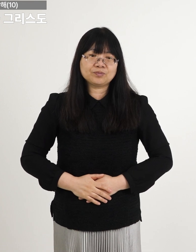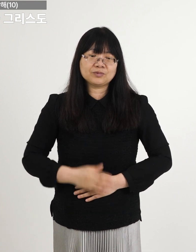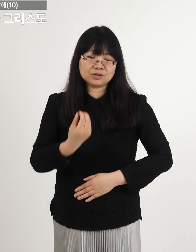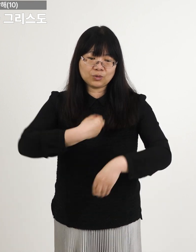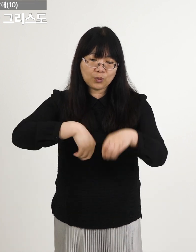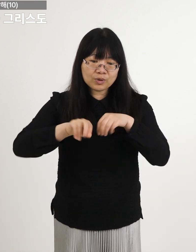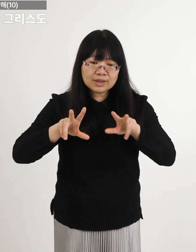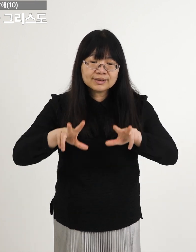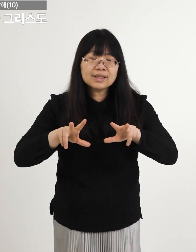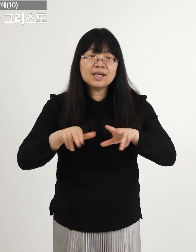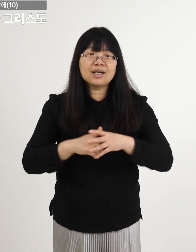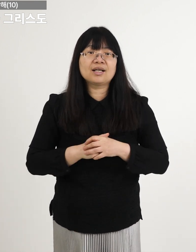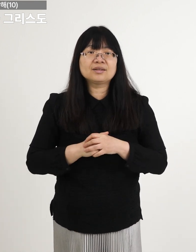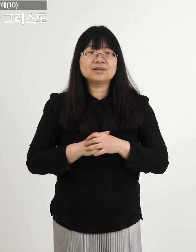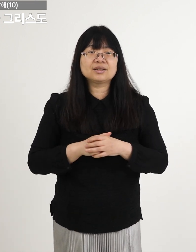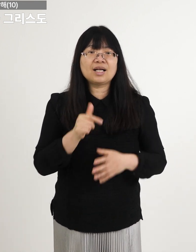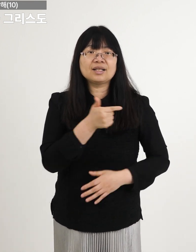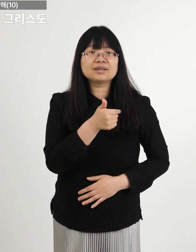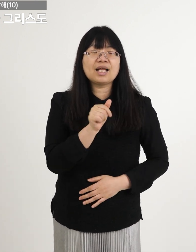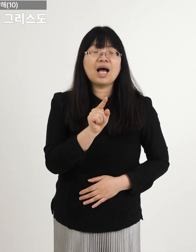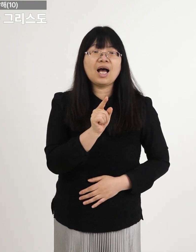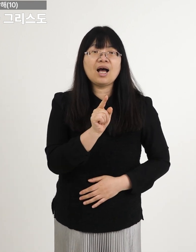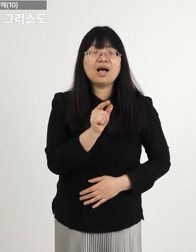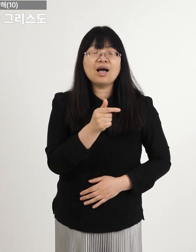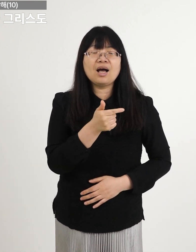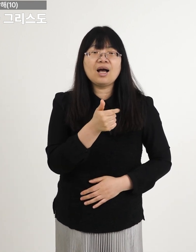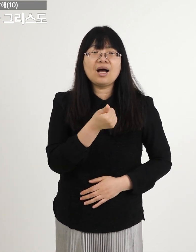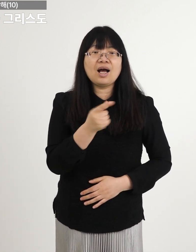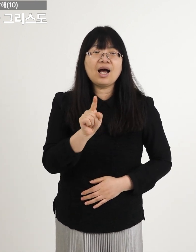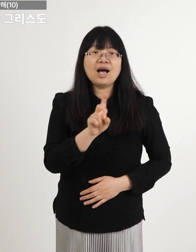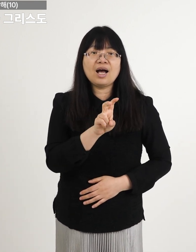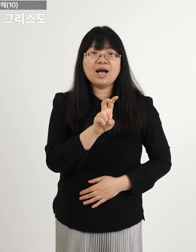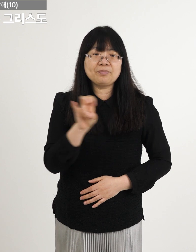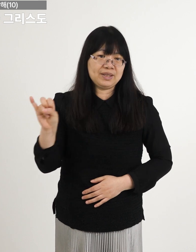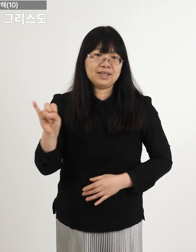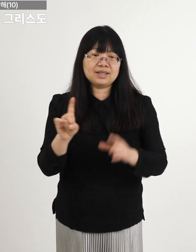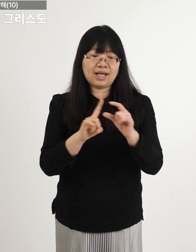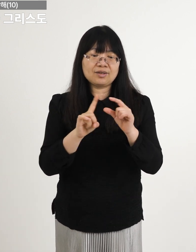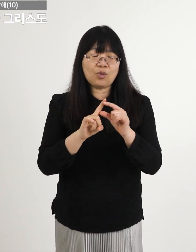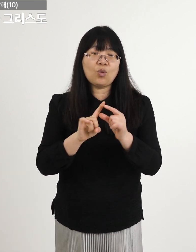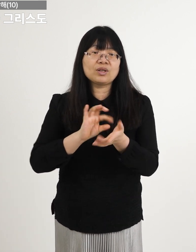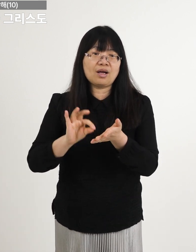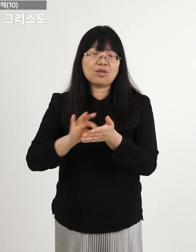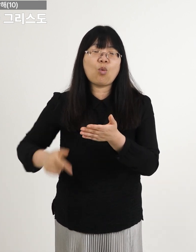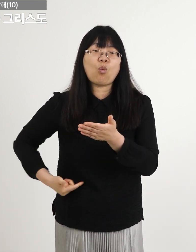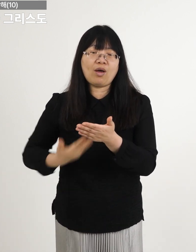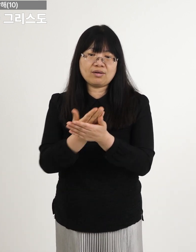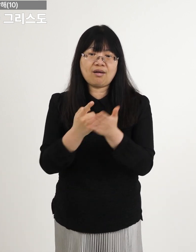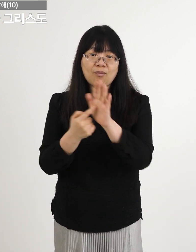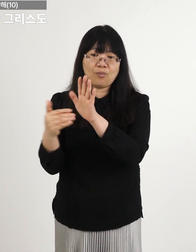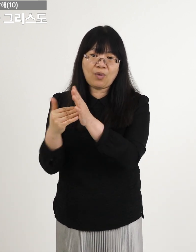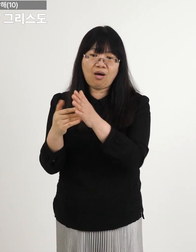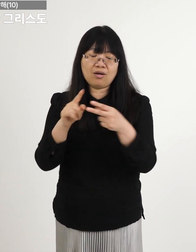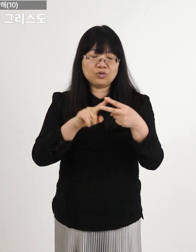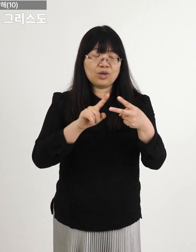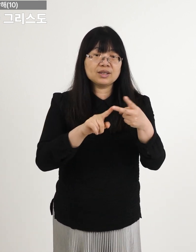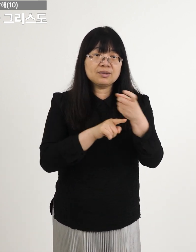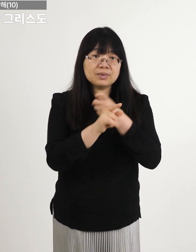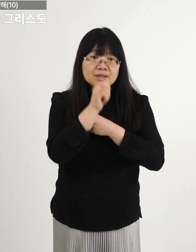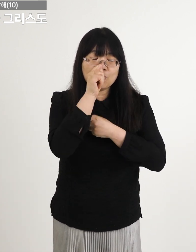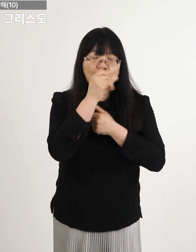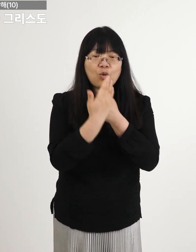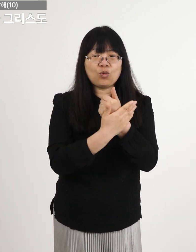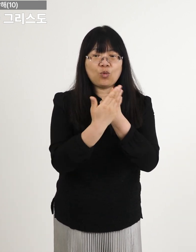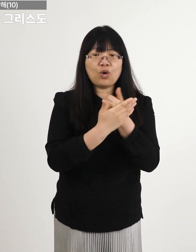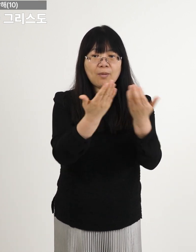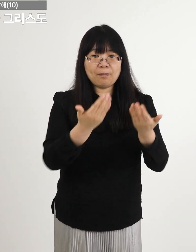오히려 여기엔 나함이라는 단어를 썼어요. 이 나함이라는 말은 두 가지 의미가 있어요. 하나는